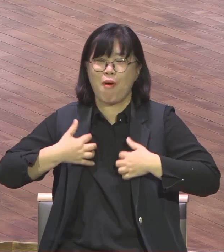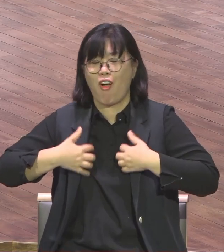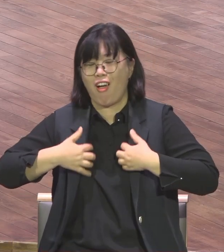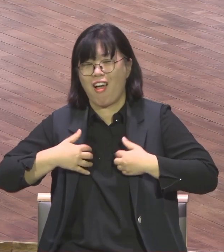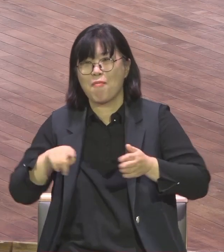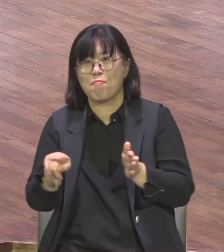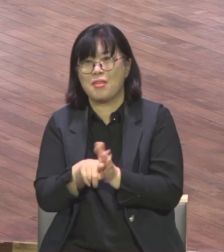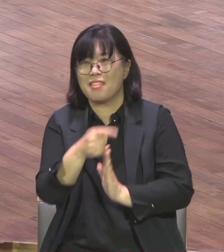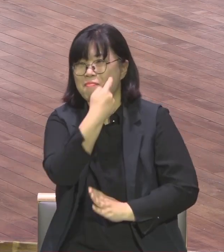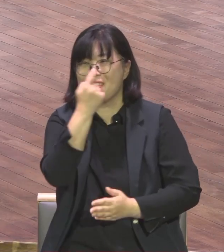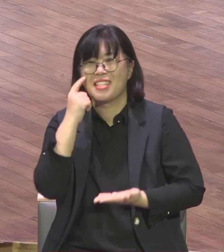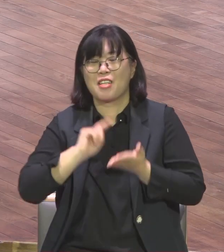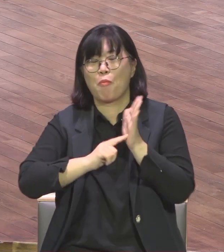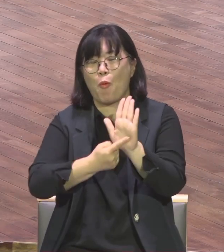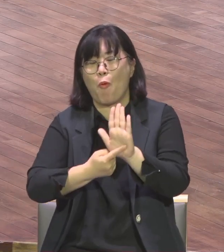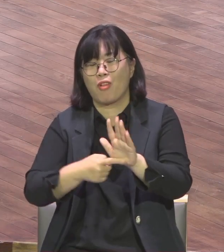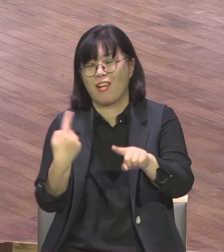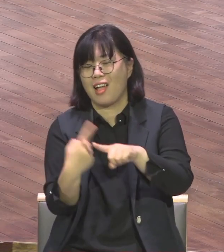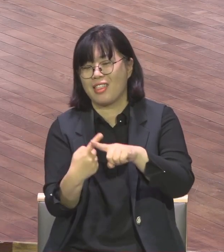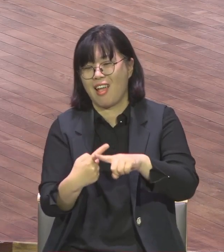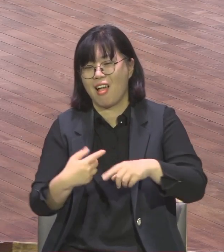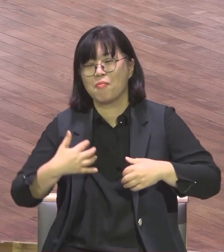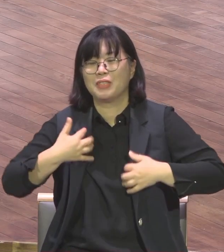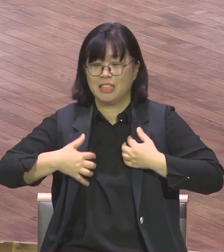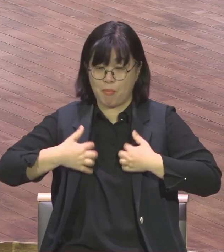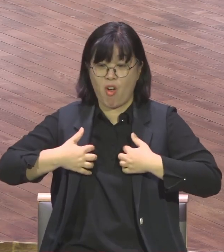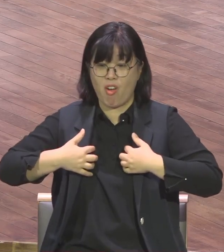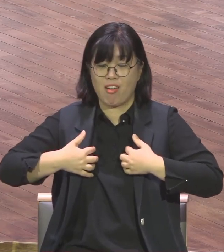능력 받는 게 중요한 거 아니라 이 무슨